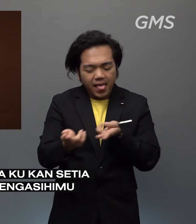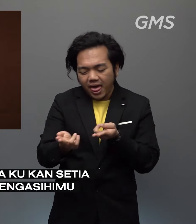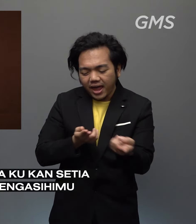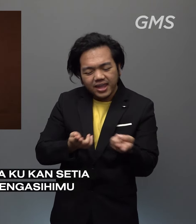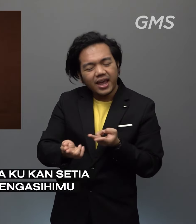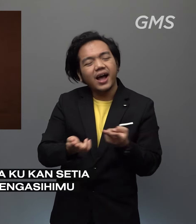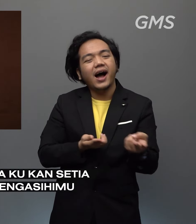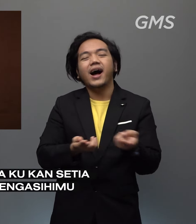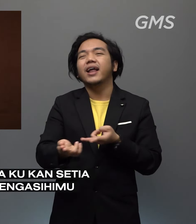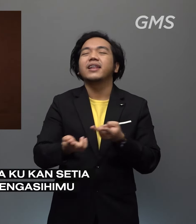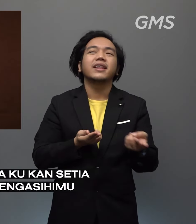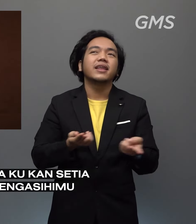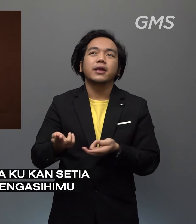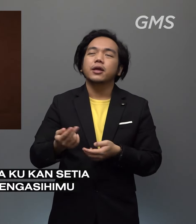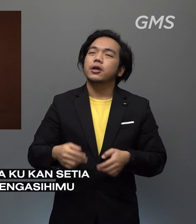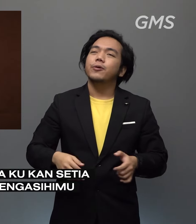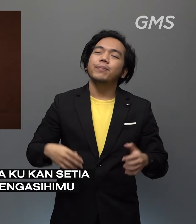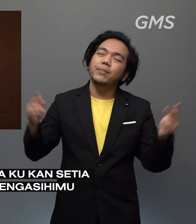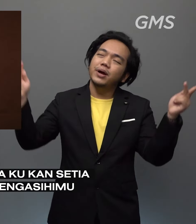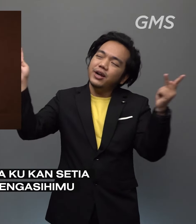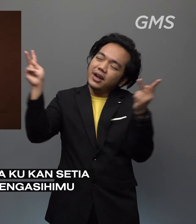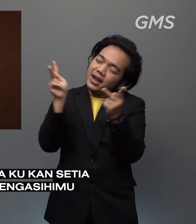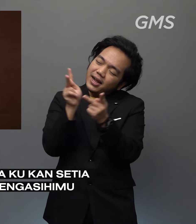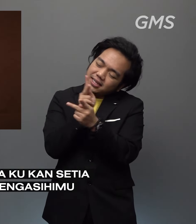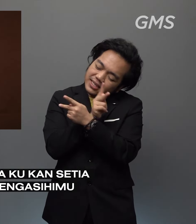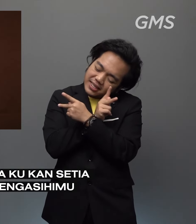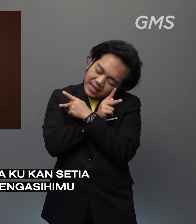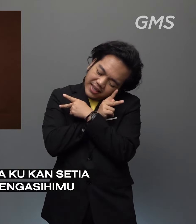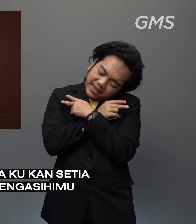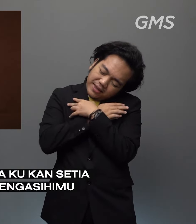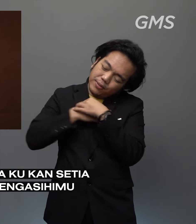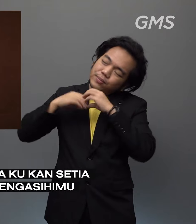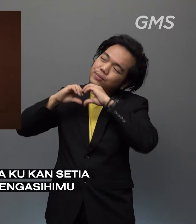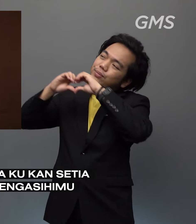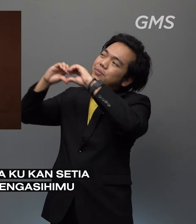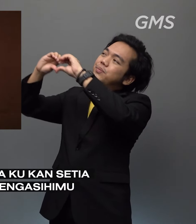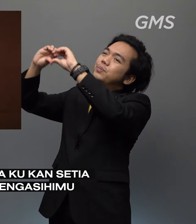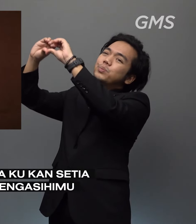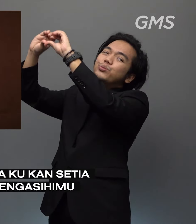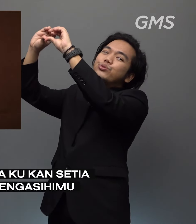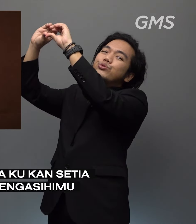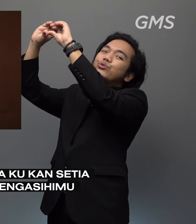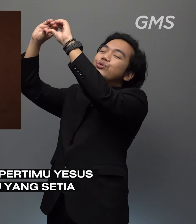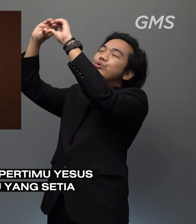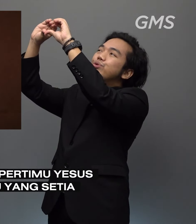melayani mengasihimu.